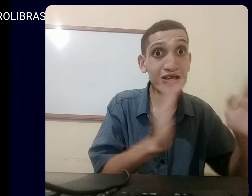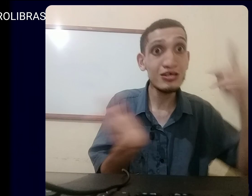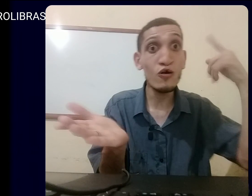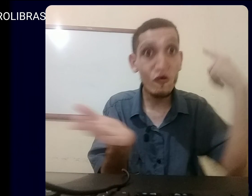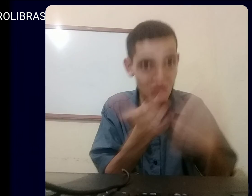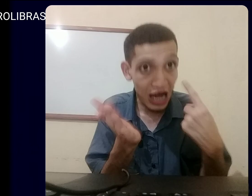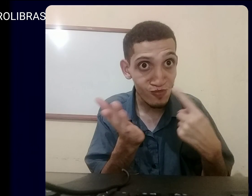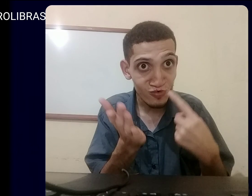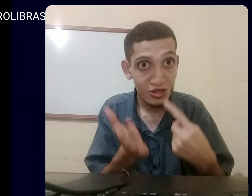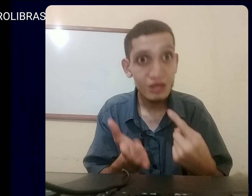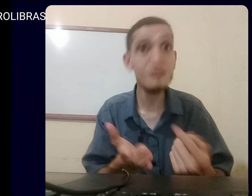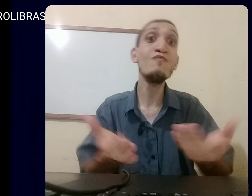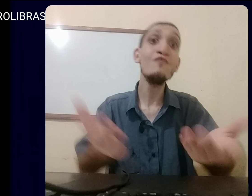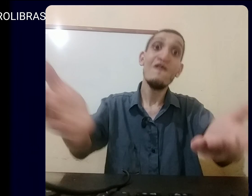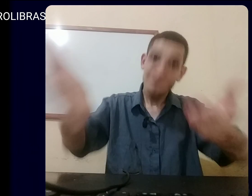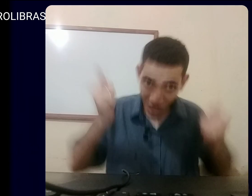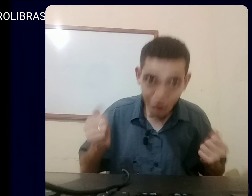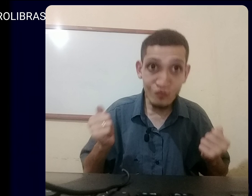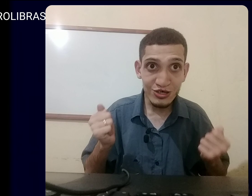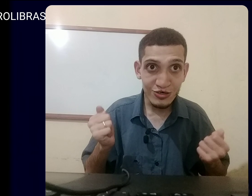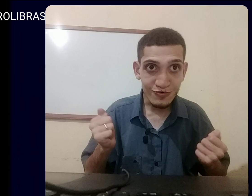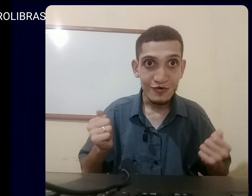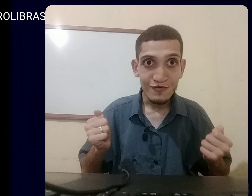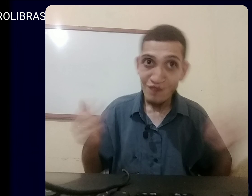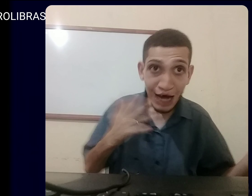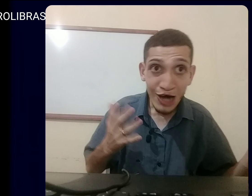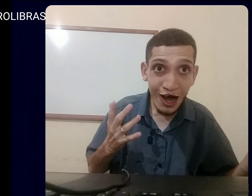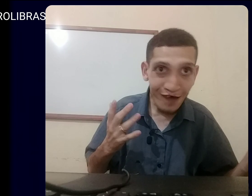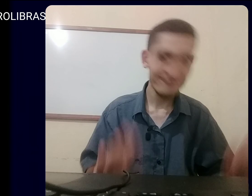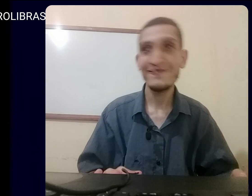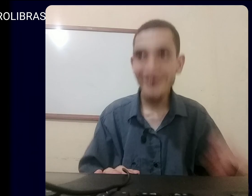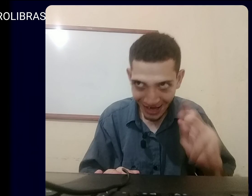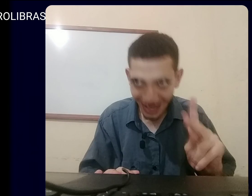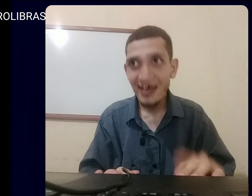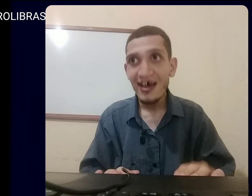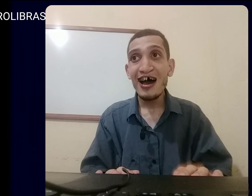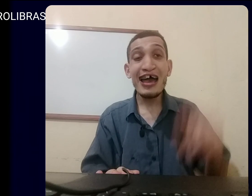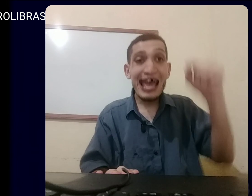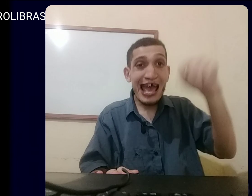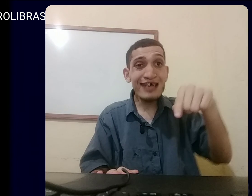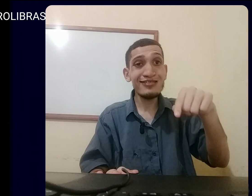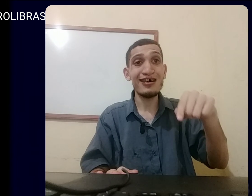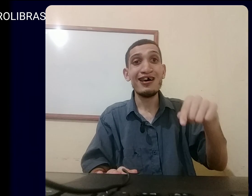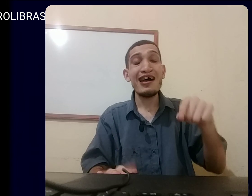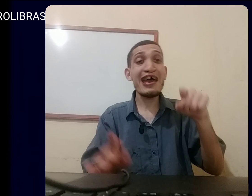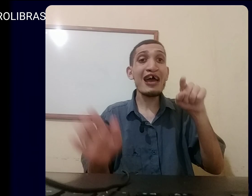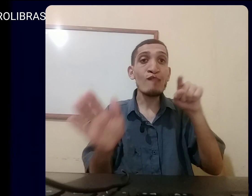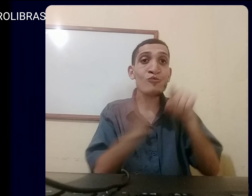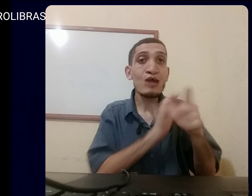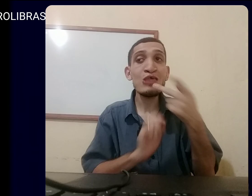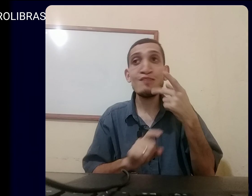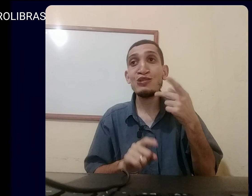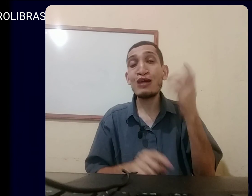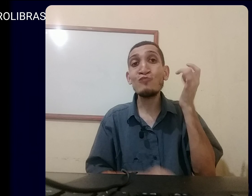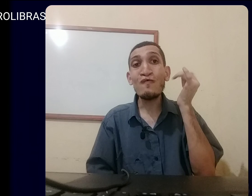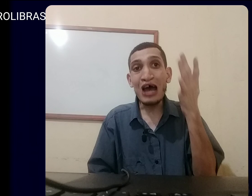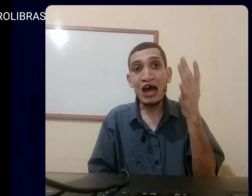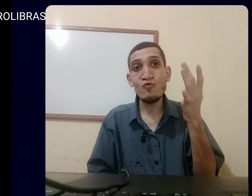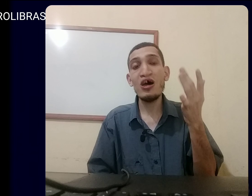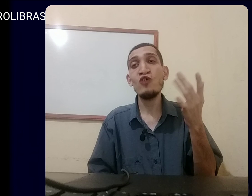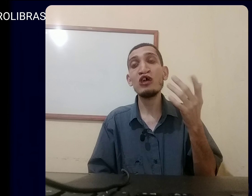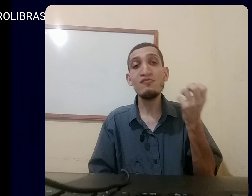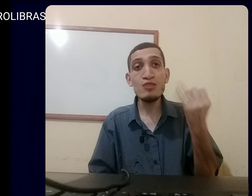sequência, combinado? Então vem comigo, vamos, ok? Essa é a coisa que eu falei também que está